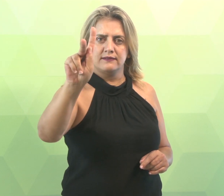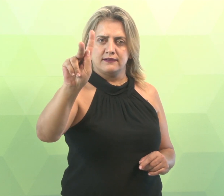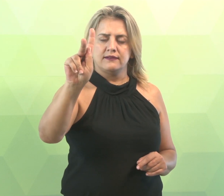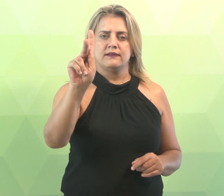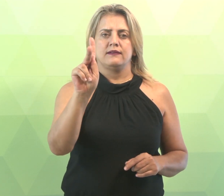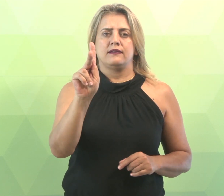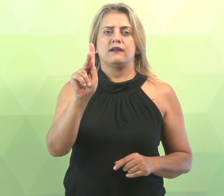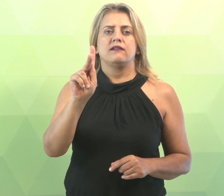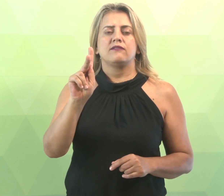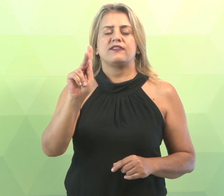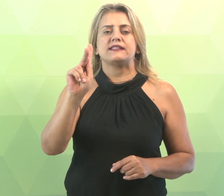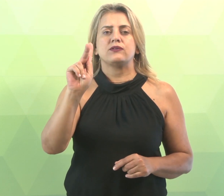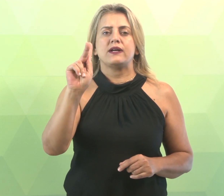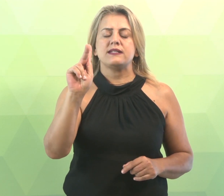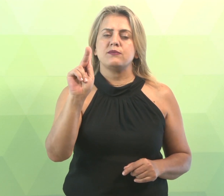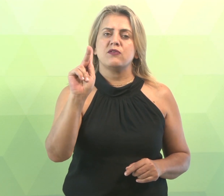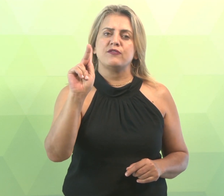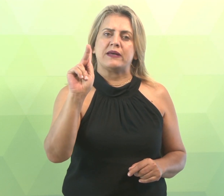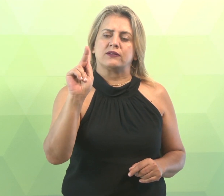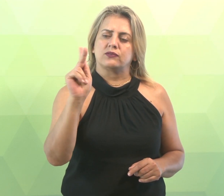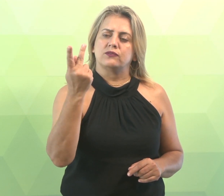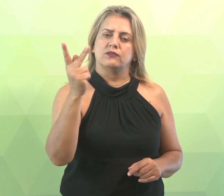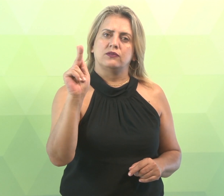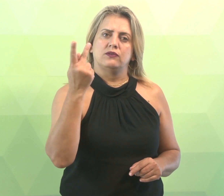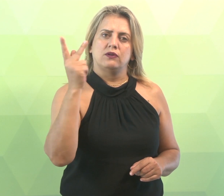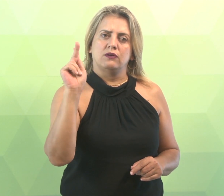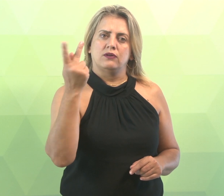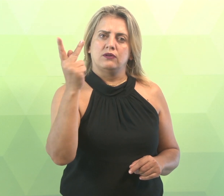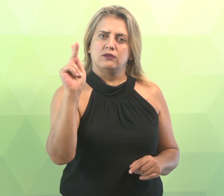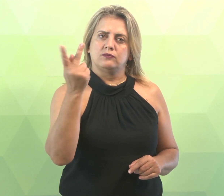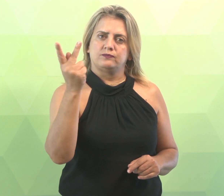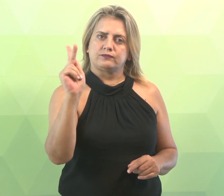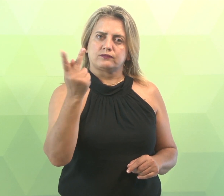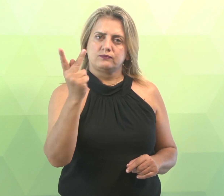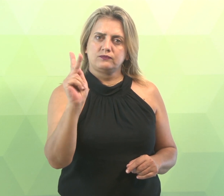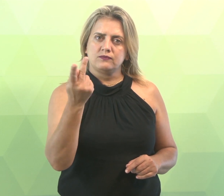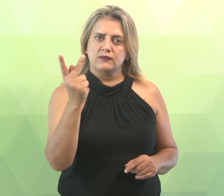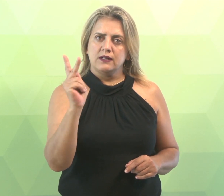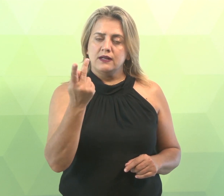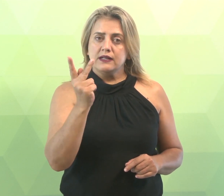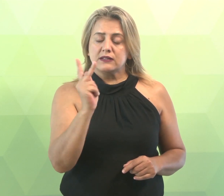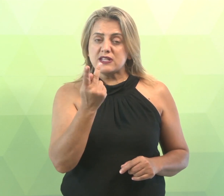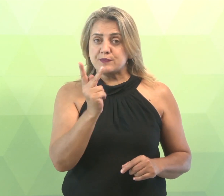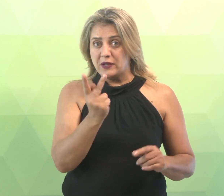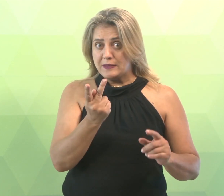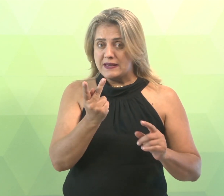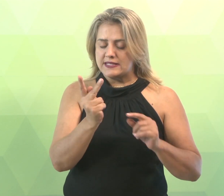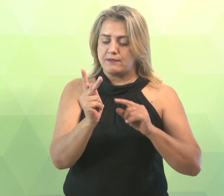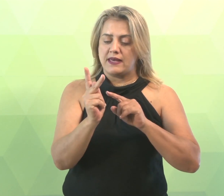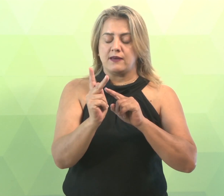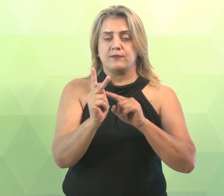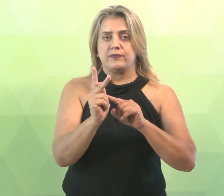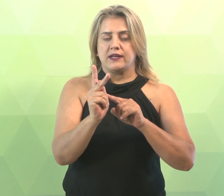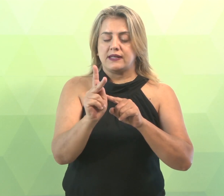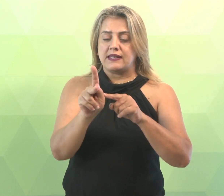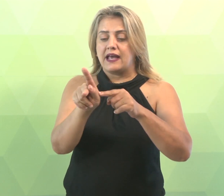Fazendo esse movimento. Então, vocês podem perceber que